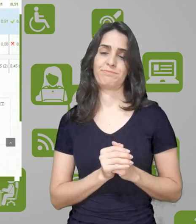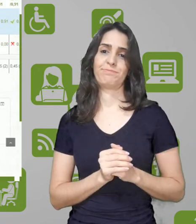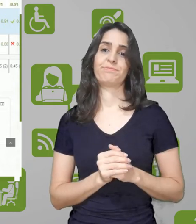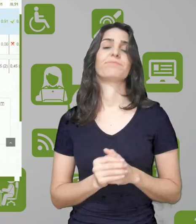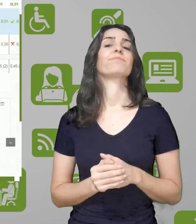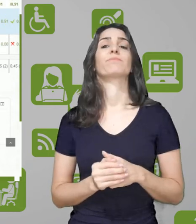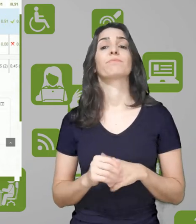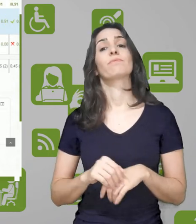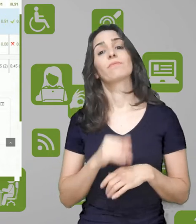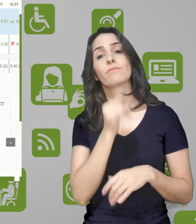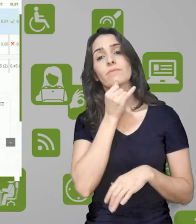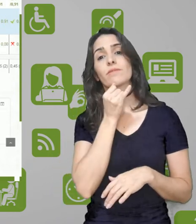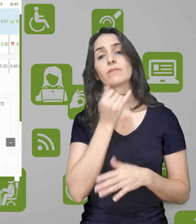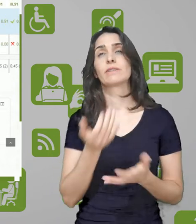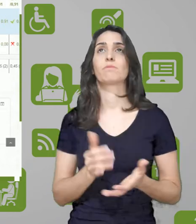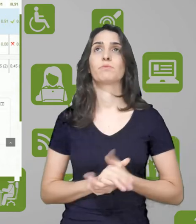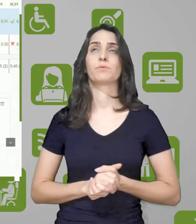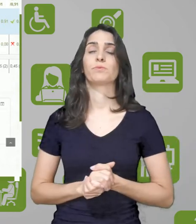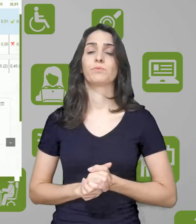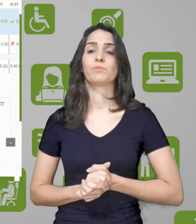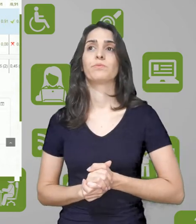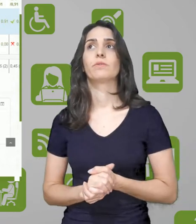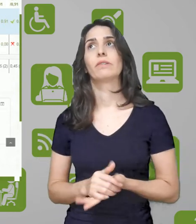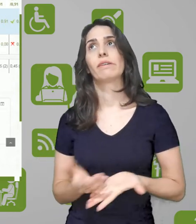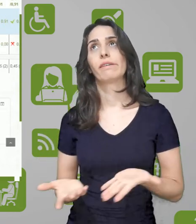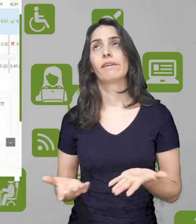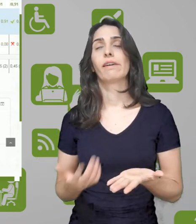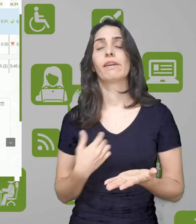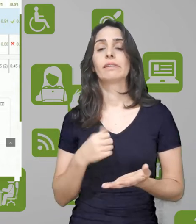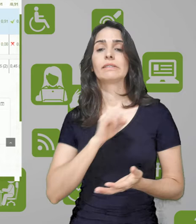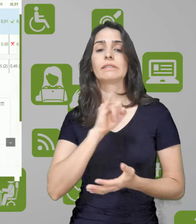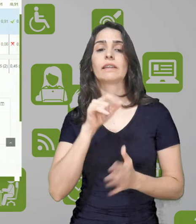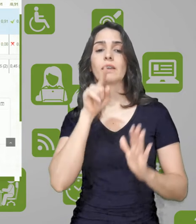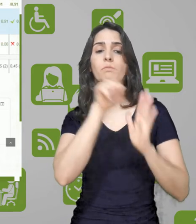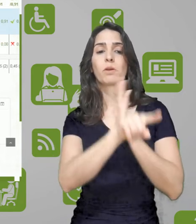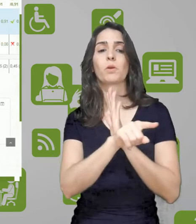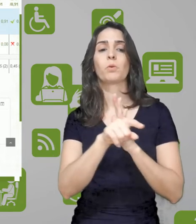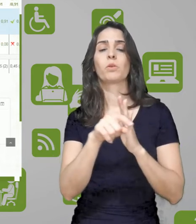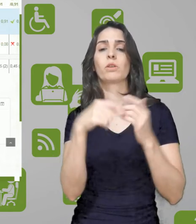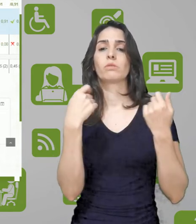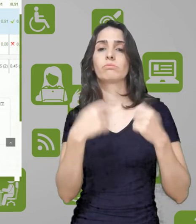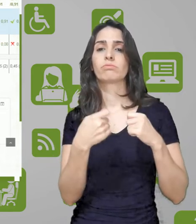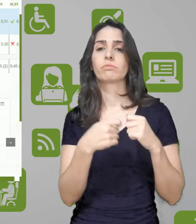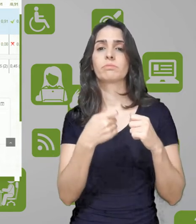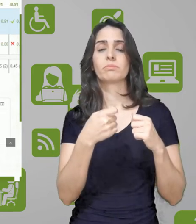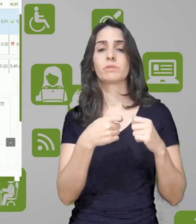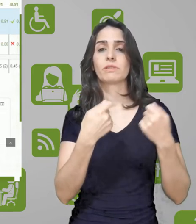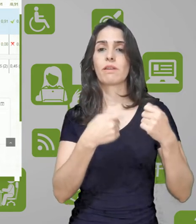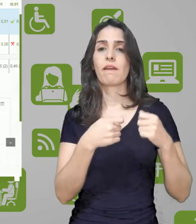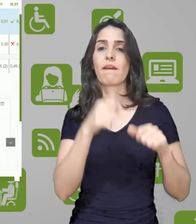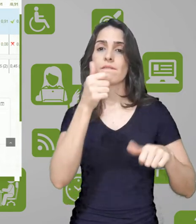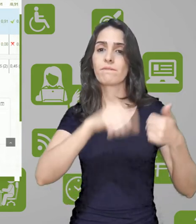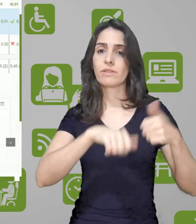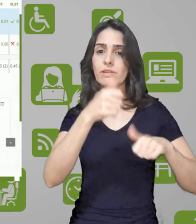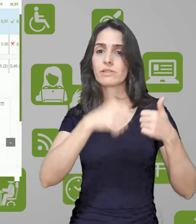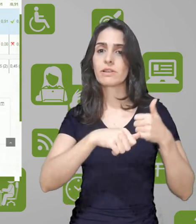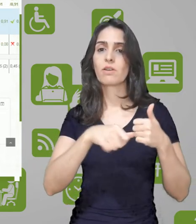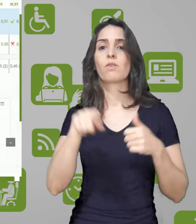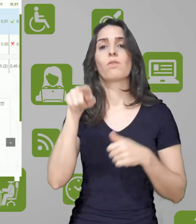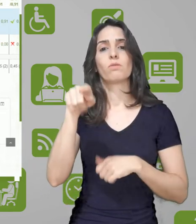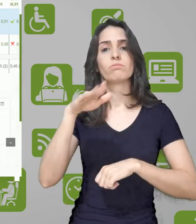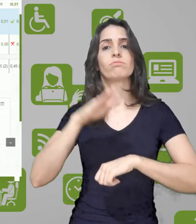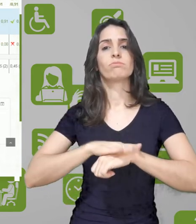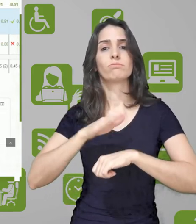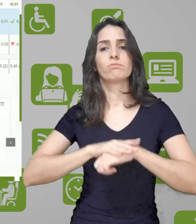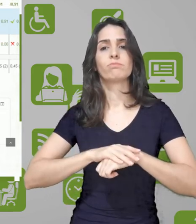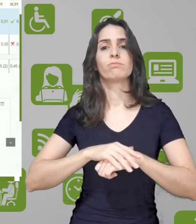quando você tem uma questão que tá escrito requer avaliação E é porque essa questão precisa que você